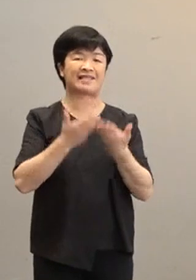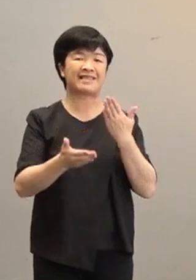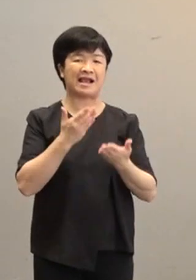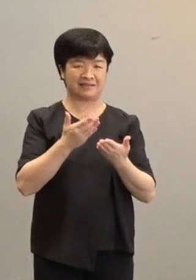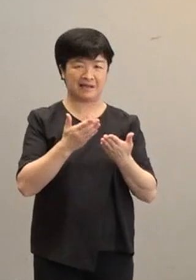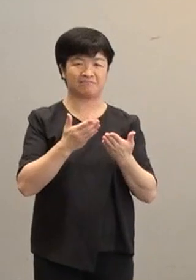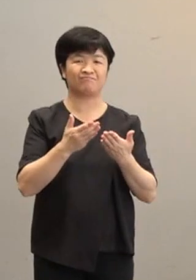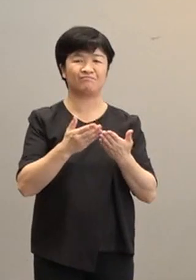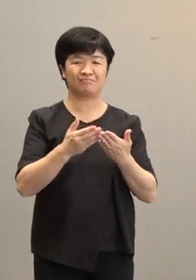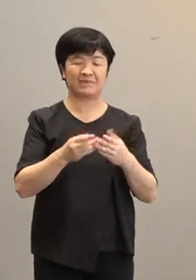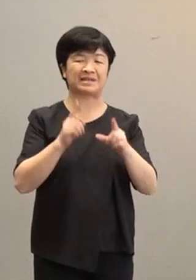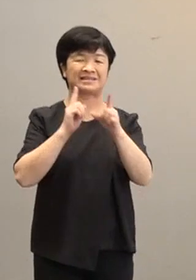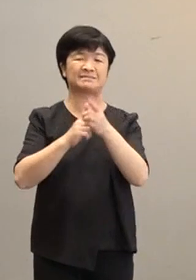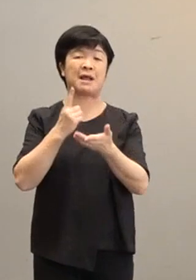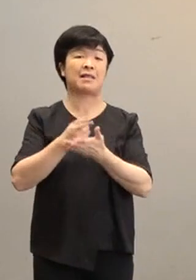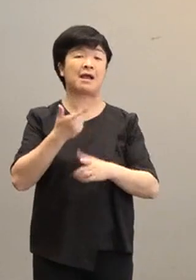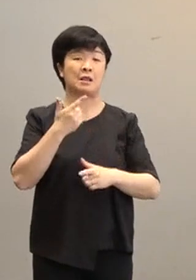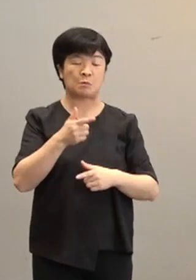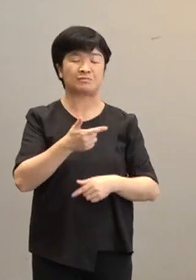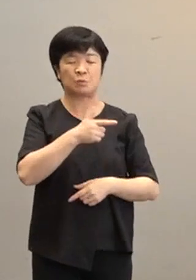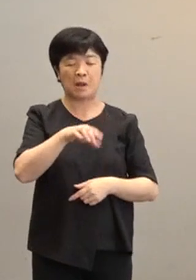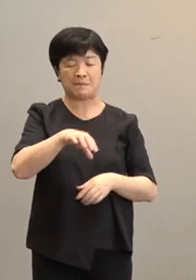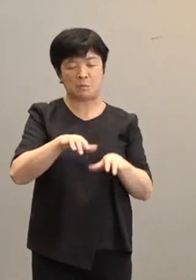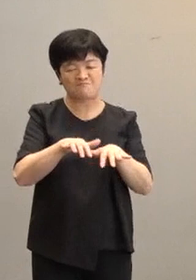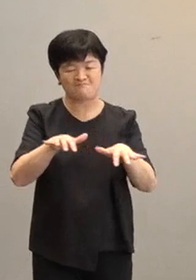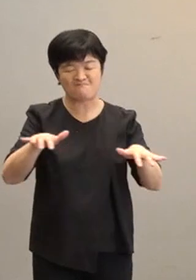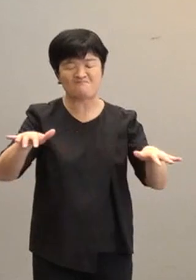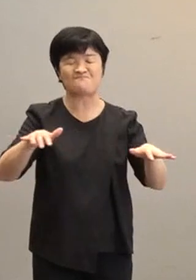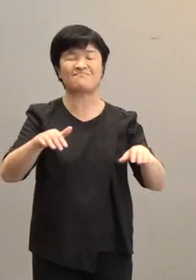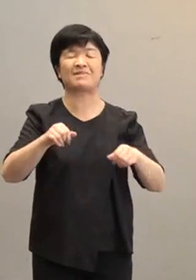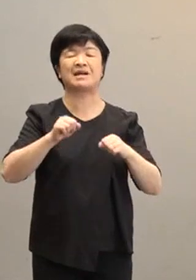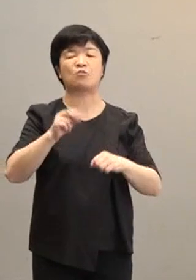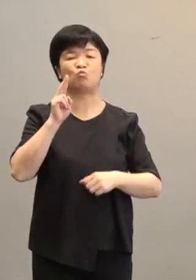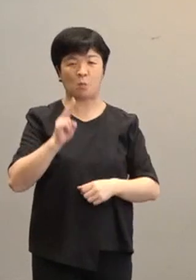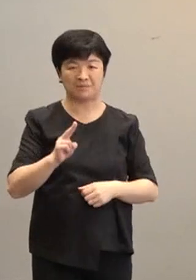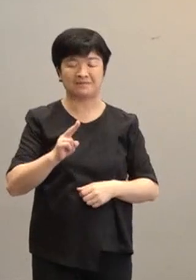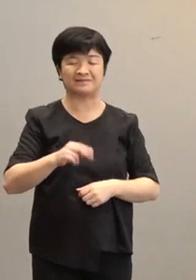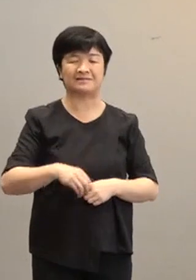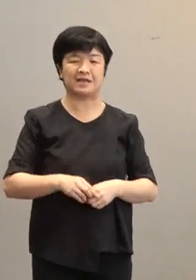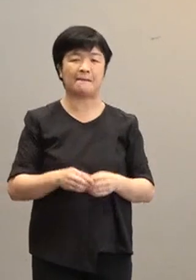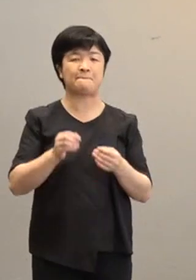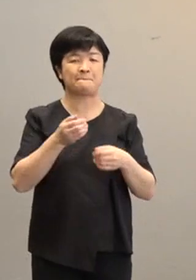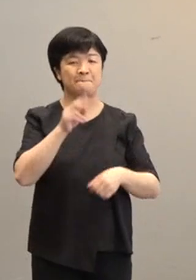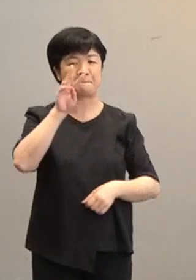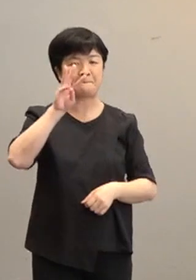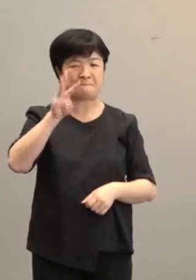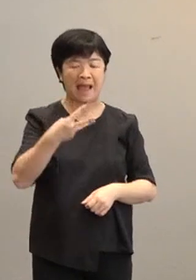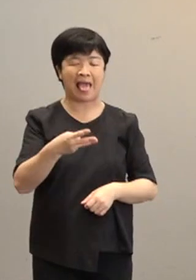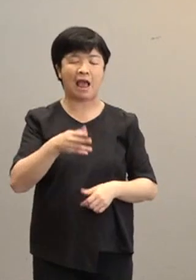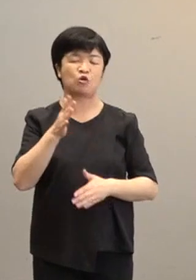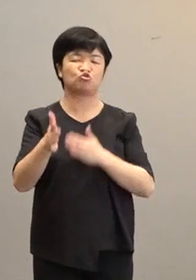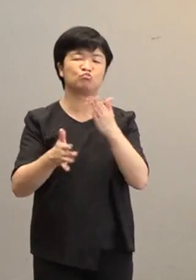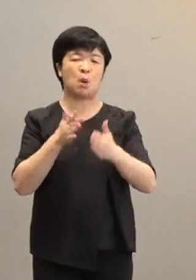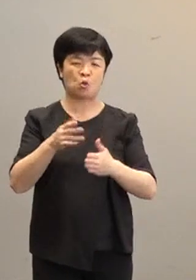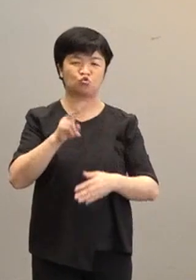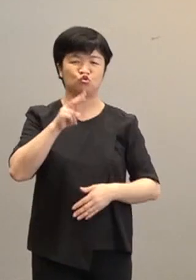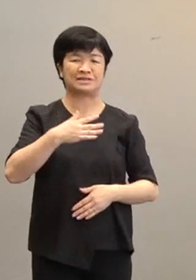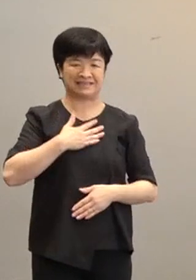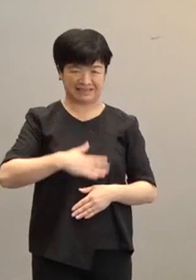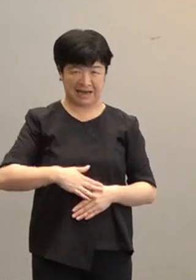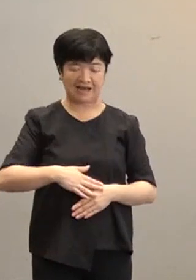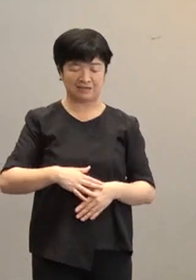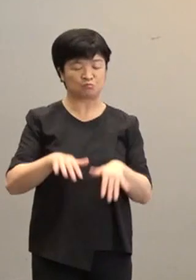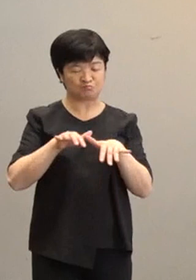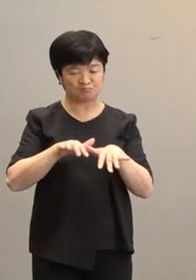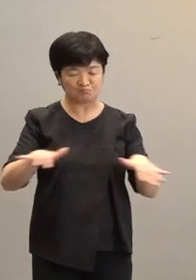広がりますので、まあ、できる限りですね、パラスポーツの理解度、それから浸透を高めていきたいなというふうに考えています